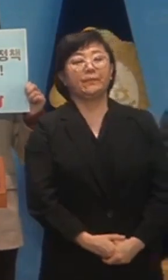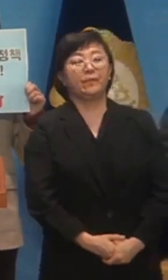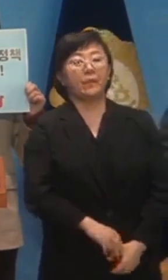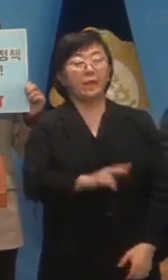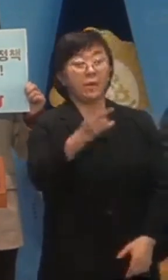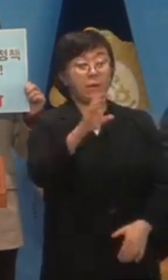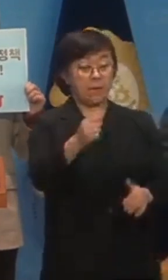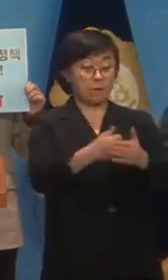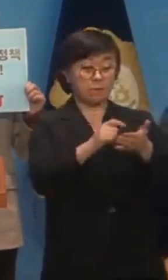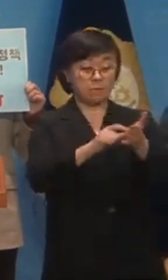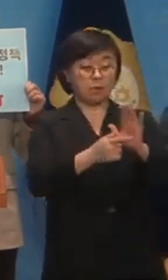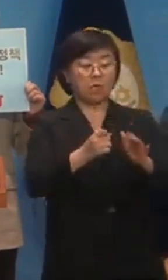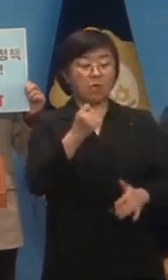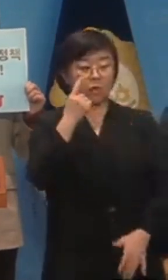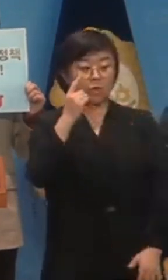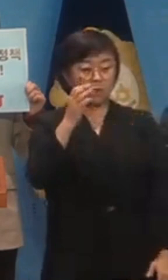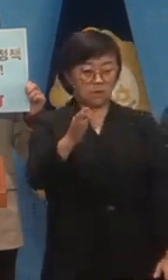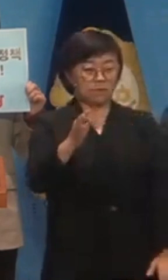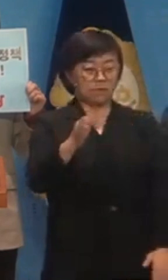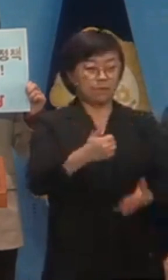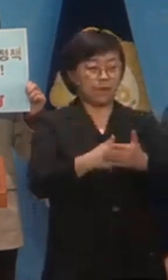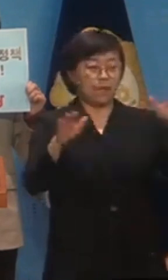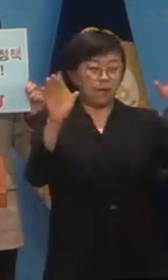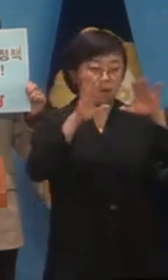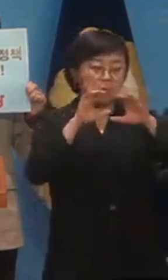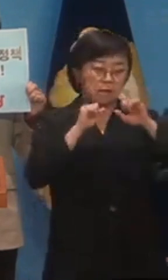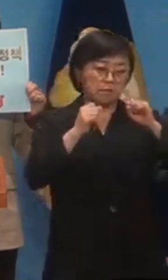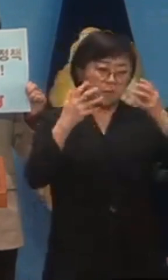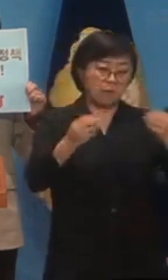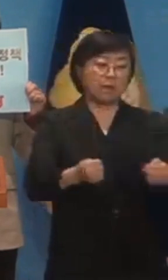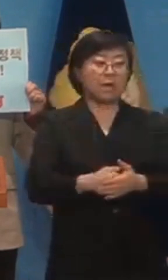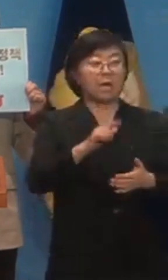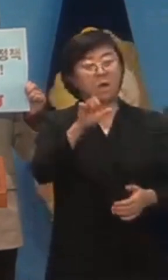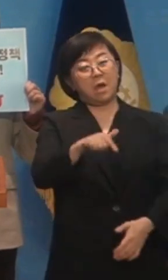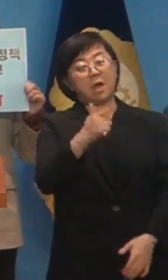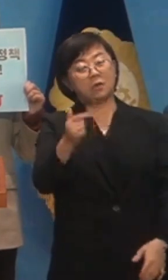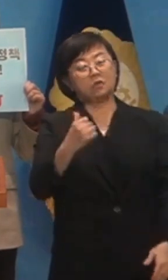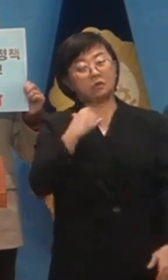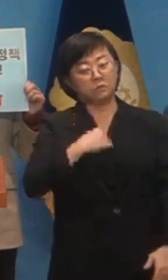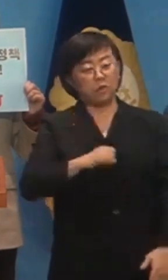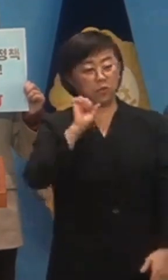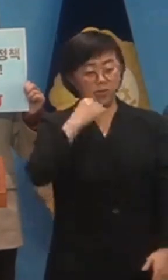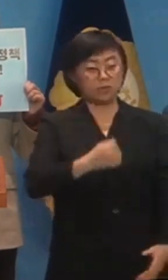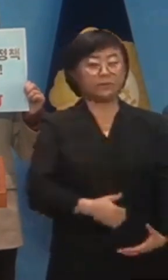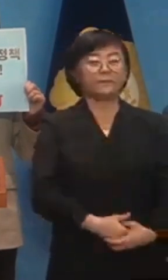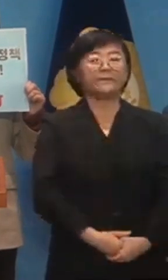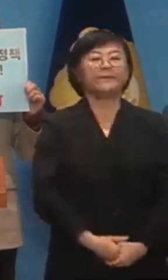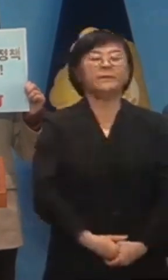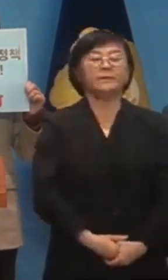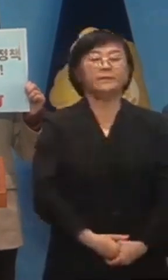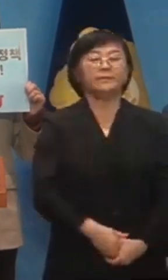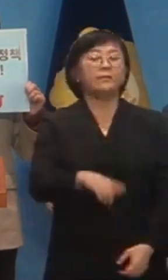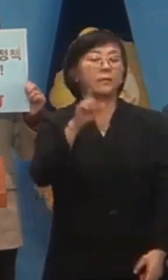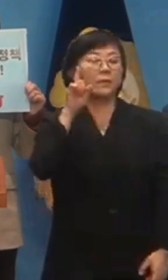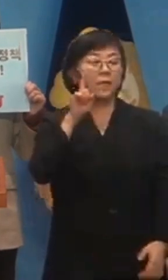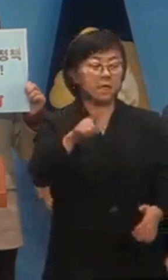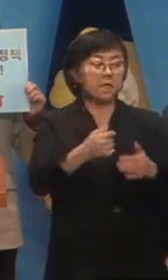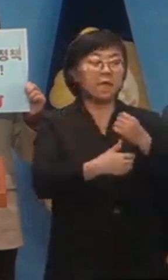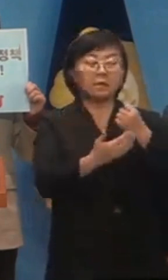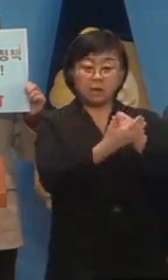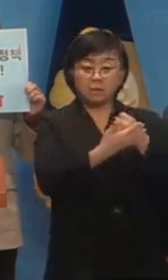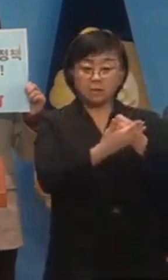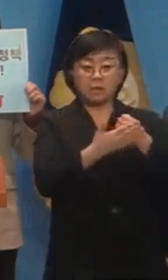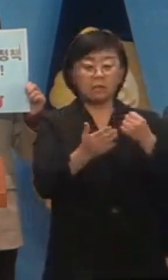겨우 200만 원 남짓한 월급에 야근은 또 얼마나 많은지 하루 버티기도 어려웠습니다. 내일 채용